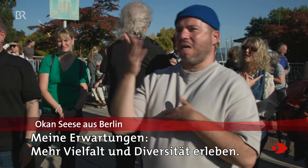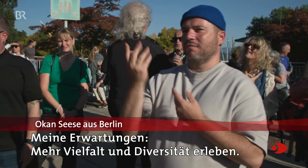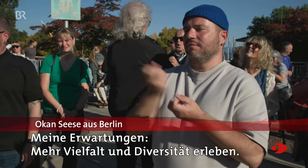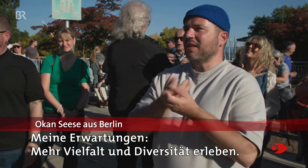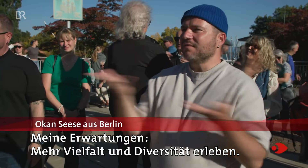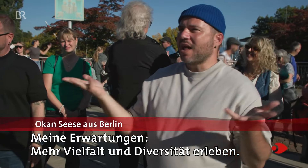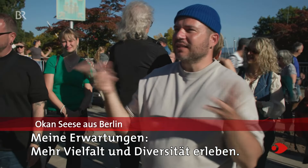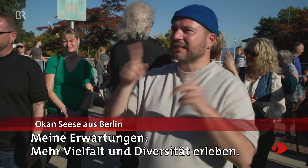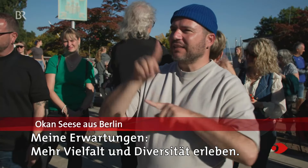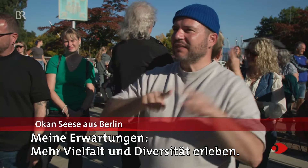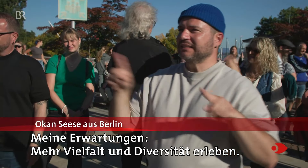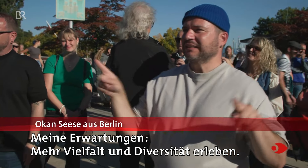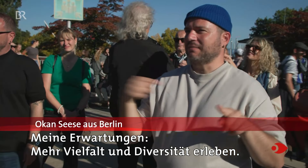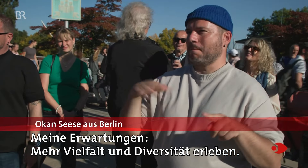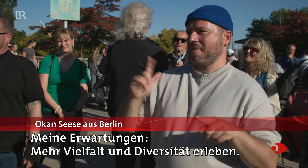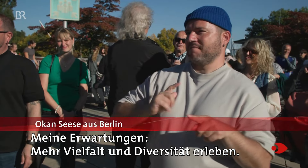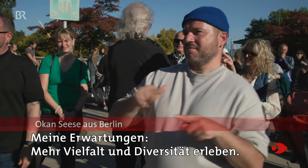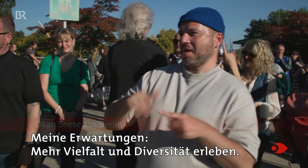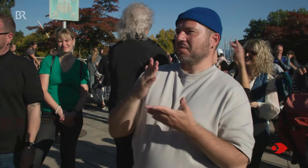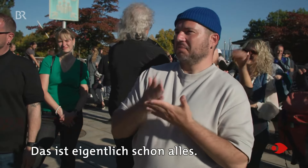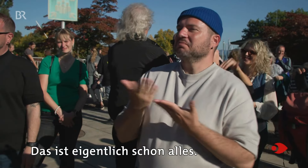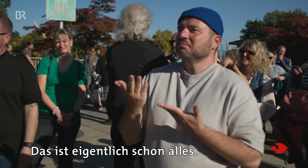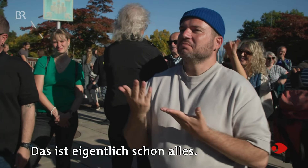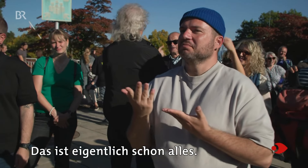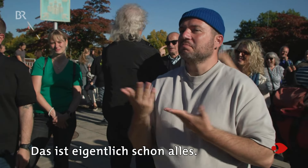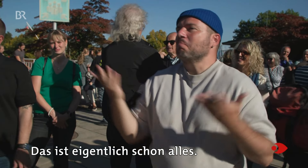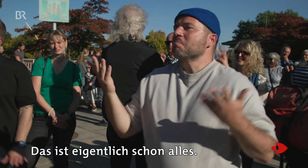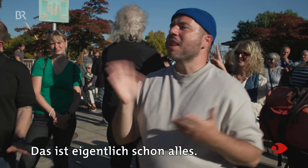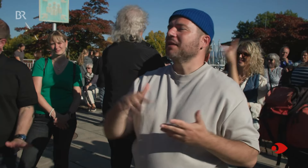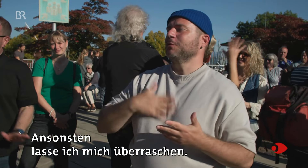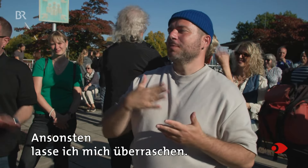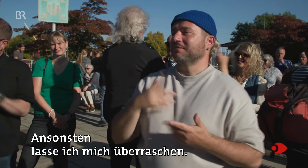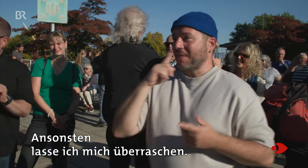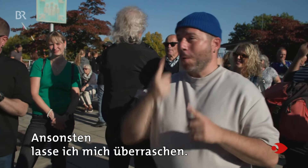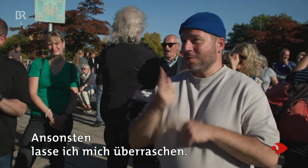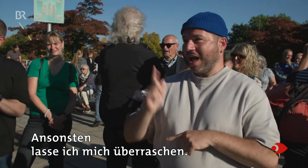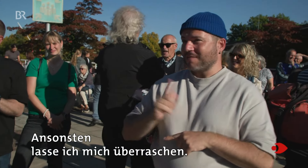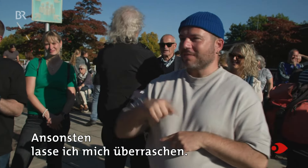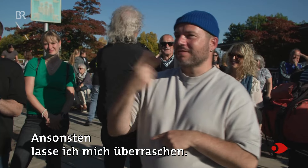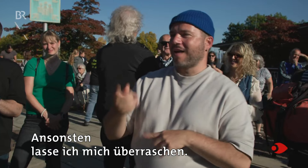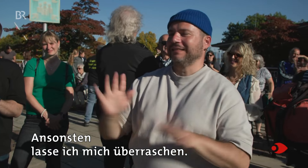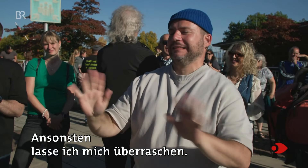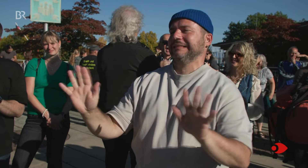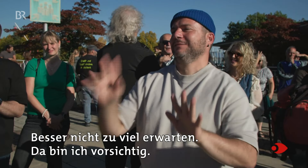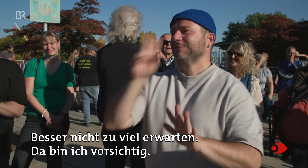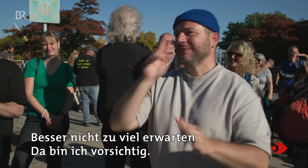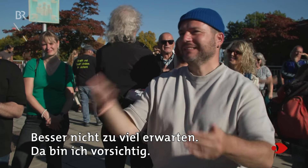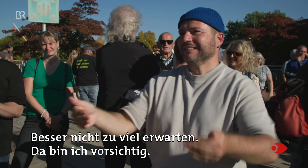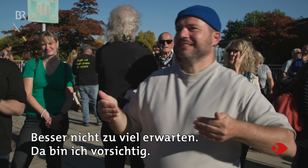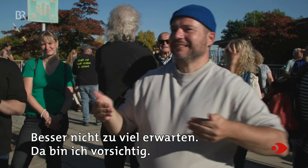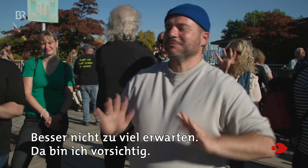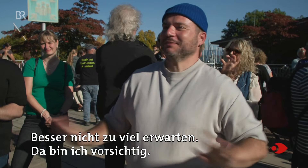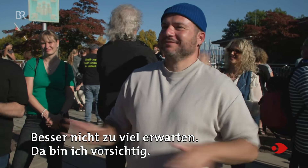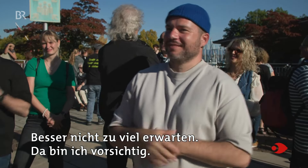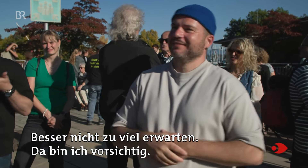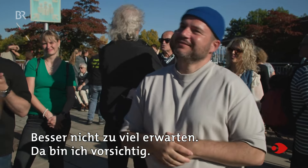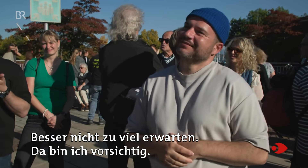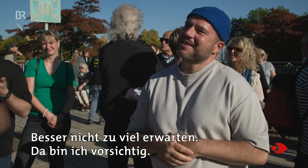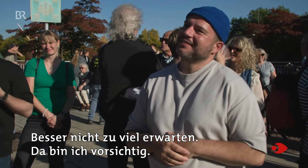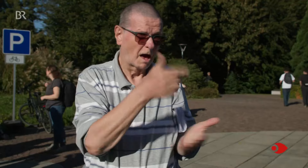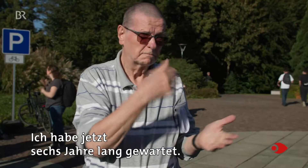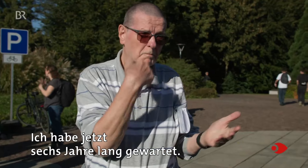Mehr Vielfalt und Diversität erleben. Das ist eigentlich schon alles. Ansonsten lasse ich mich überraschen. Besser nicht zu viel erwarten, da bin ich